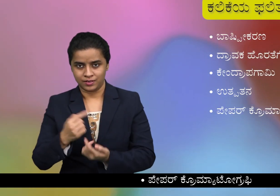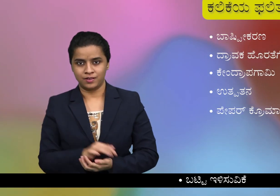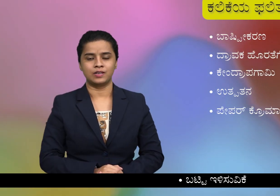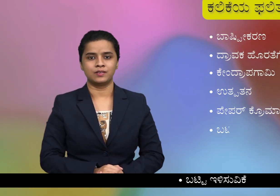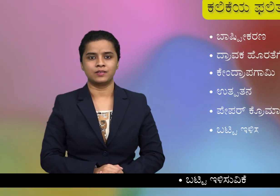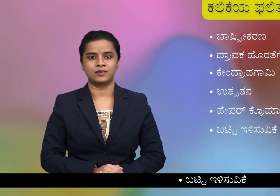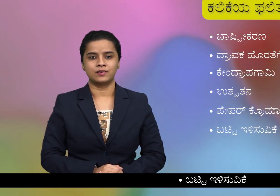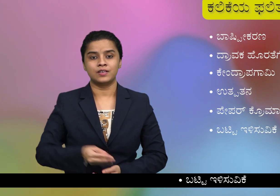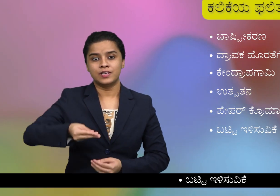ಬಟ್ಟಿ ಇಳಿಸುವಿಕೆ,